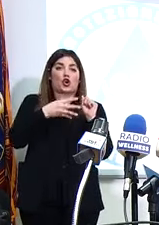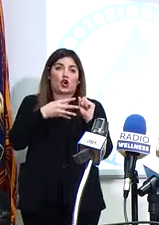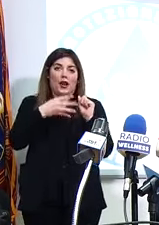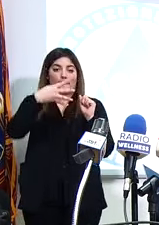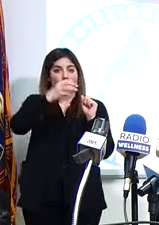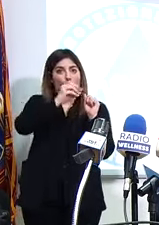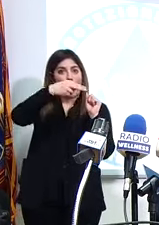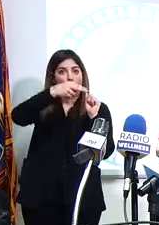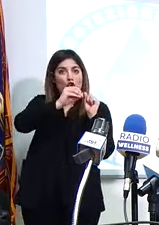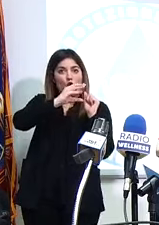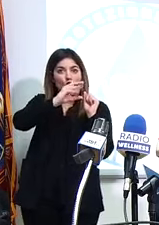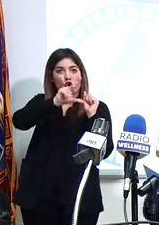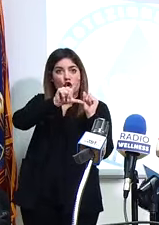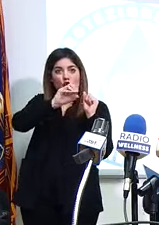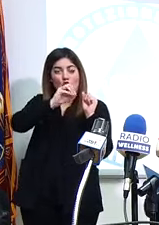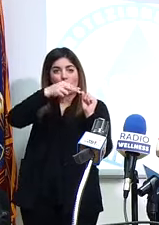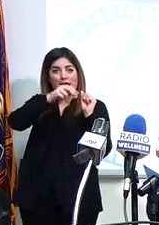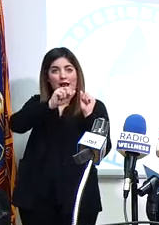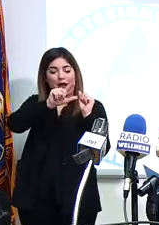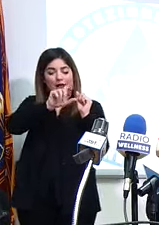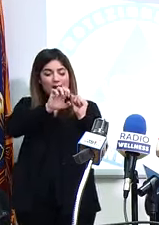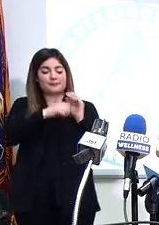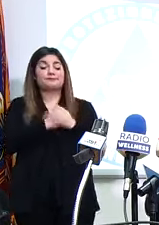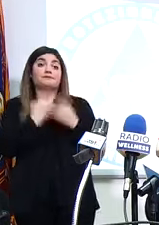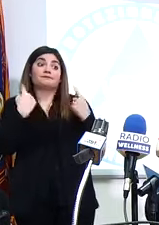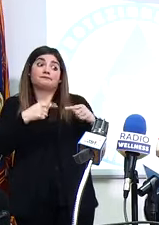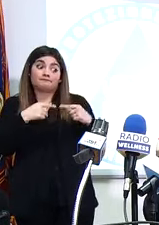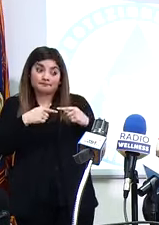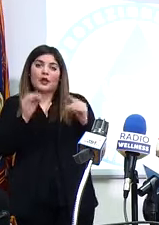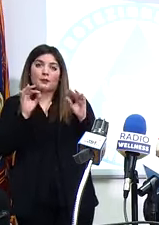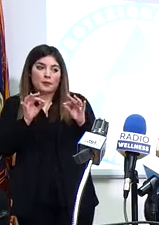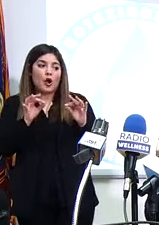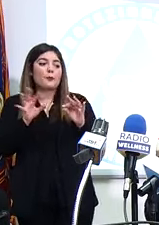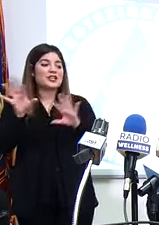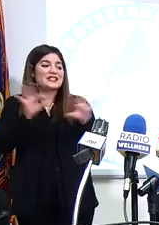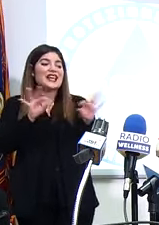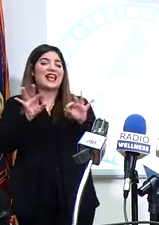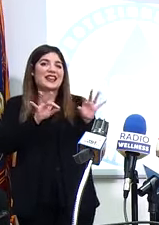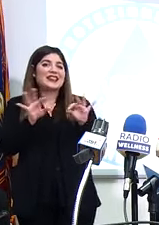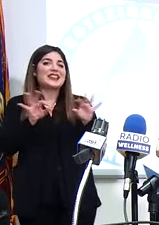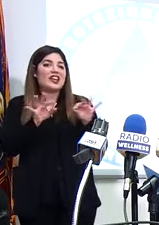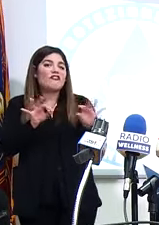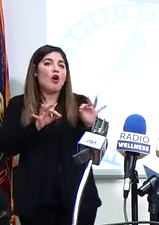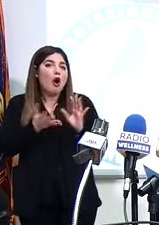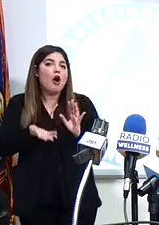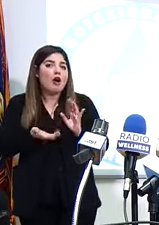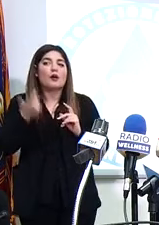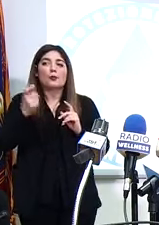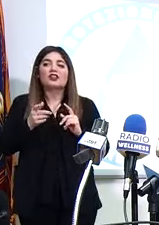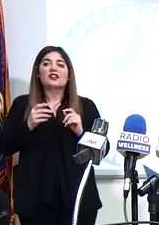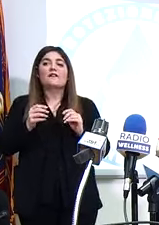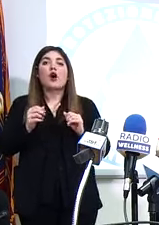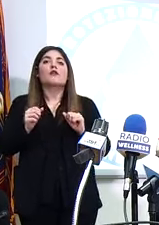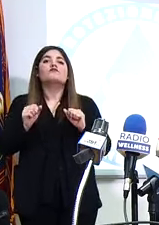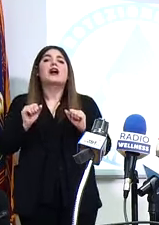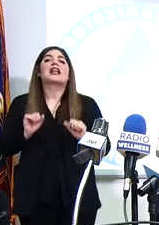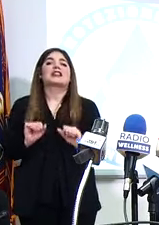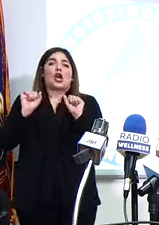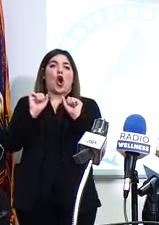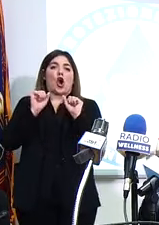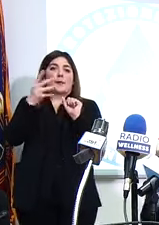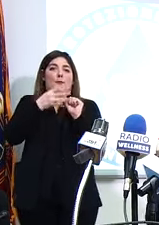L'anticorpo monoclonale è ancora più selettivo, nel senso che oggi l'anticorpo monoclonale come si fa? Si